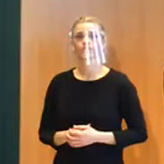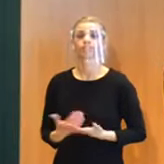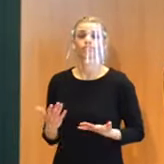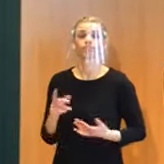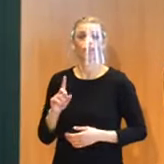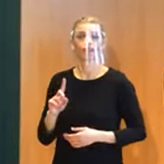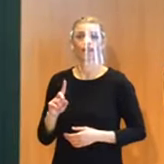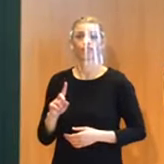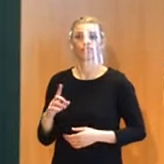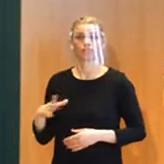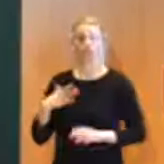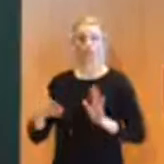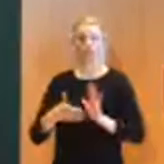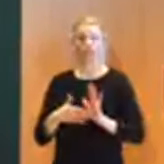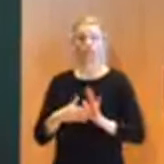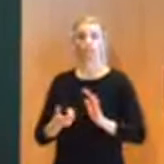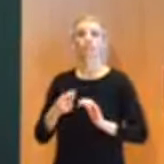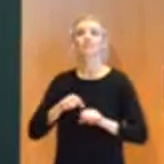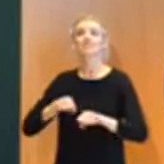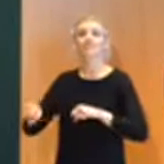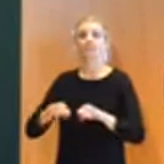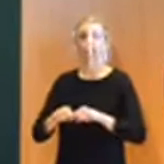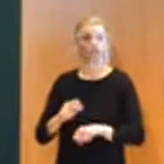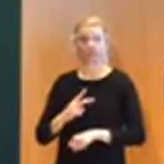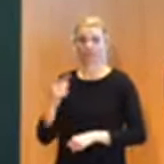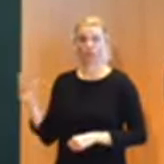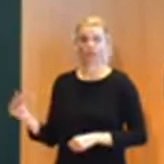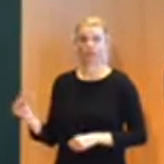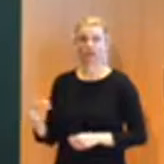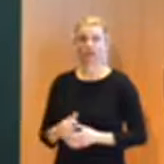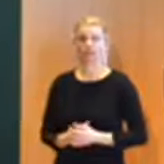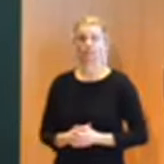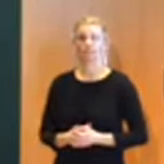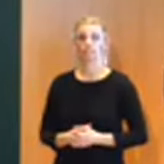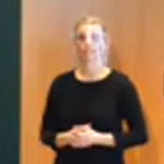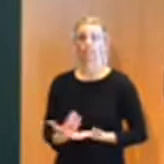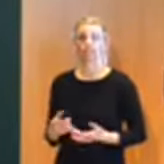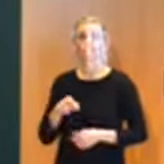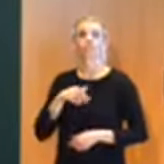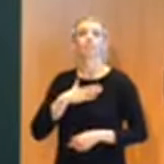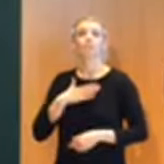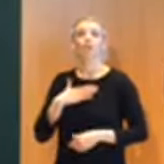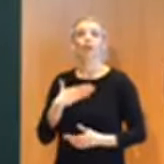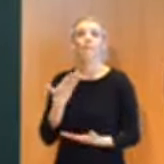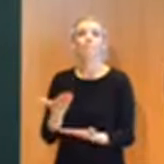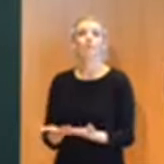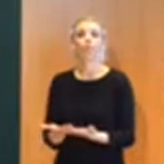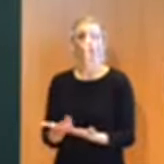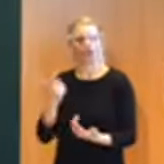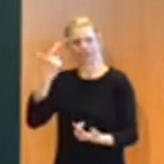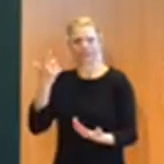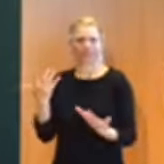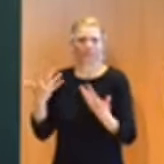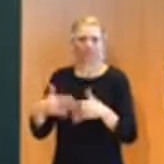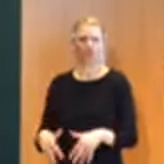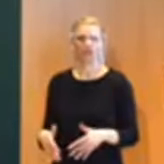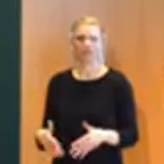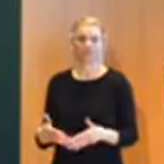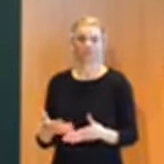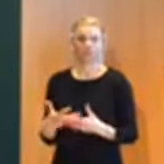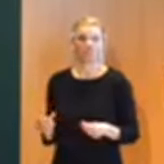Avšak ak Matovič z vlády neodchádza, tak je táto moja ponuka logicky